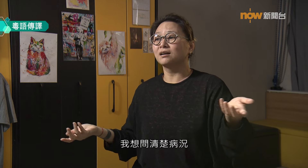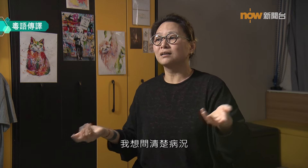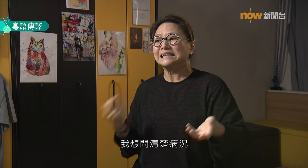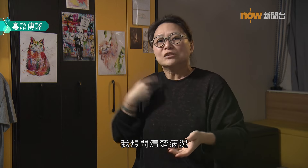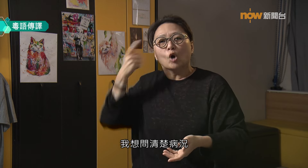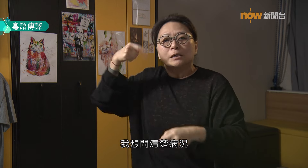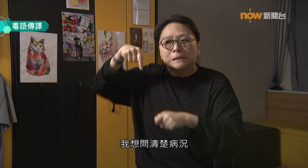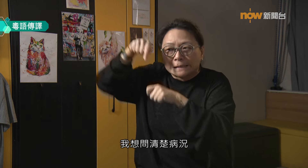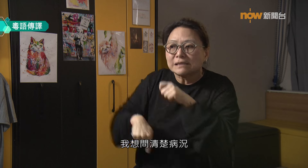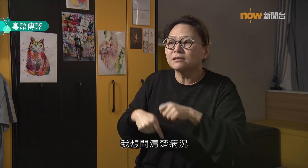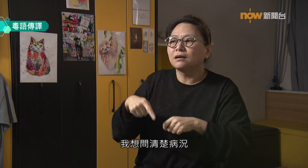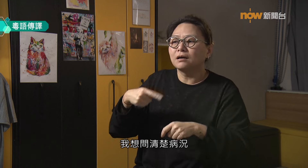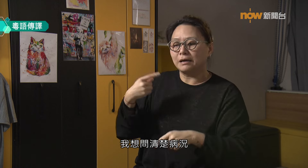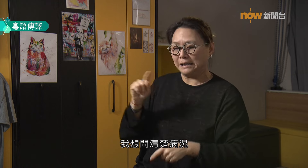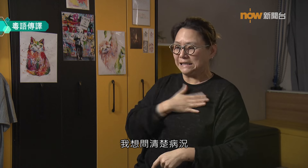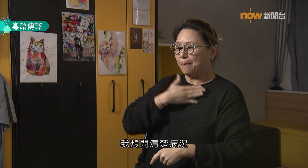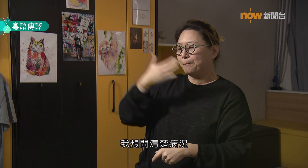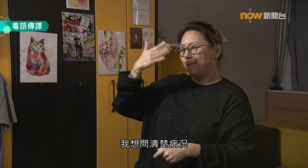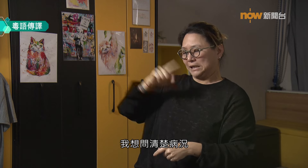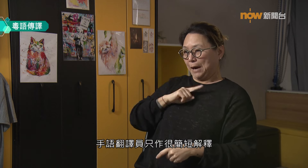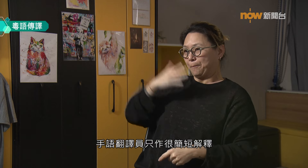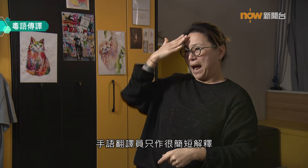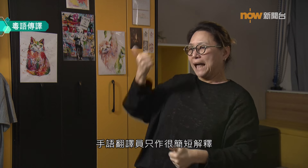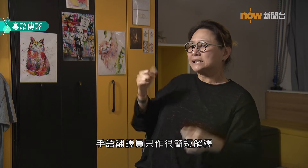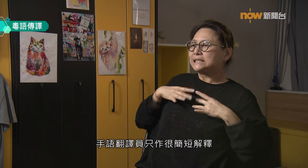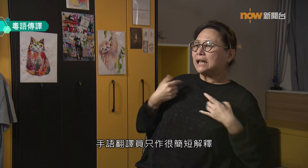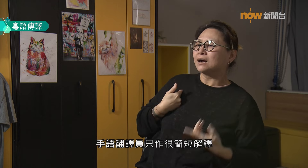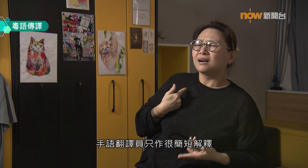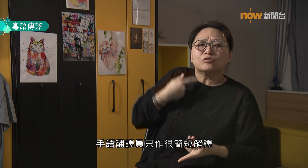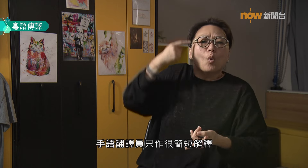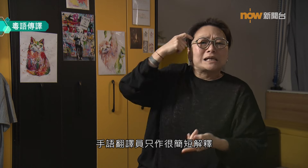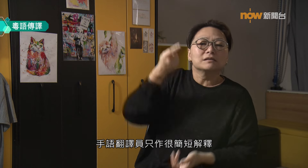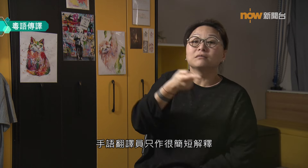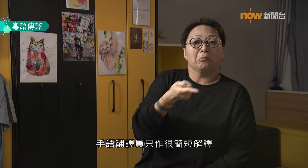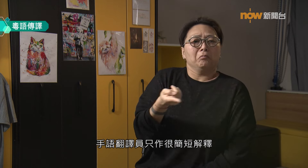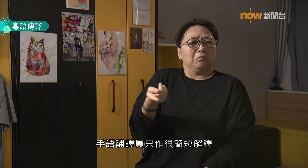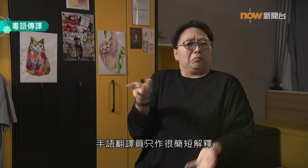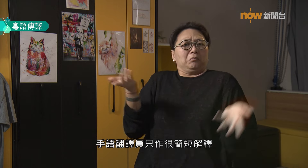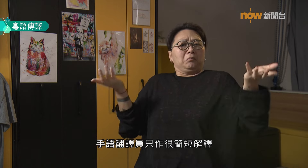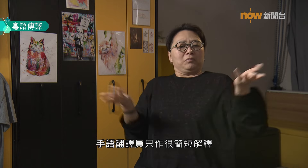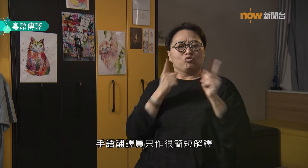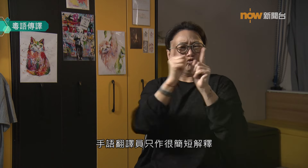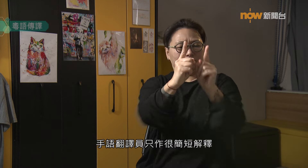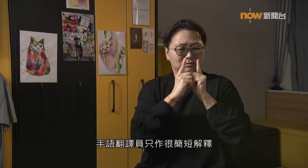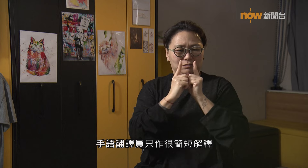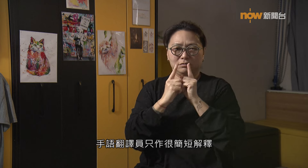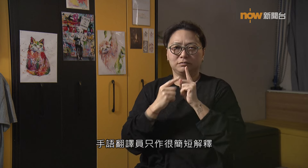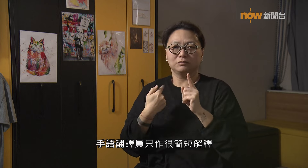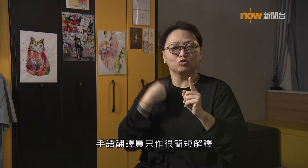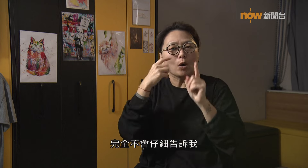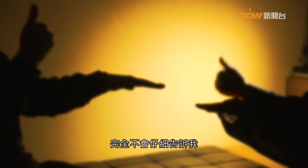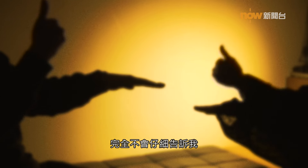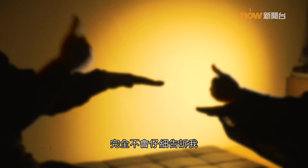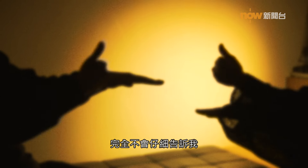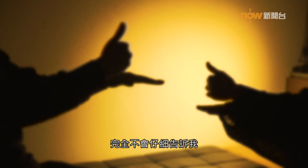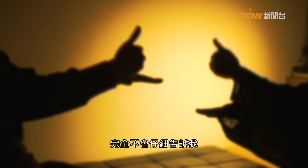我想問清楚啲我個病況到底係點樣嘅時候，咁佢哋又淨係解釋得好簡短，完全都唔會